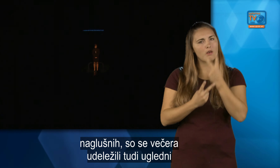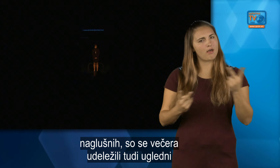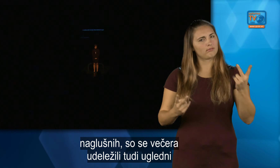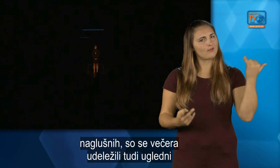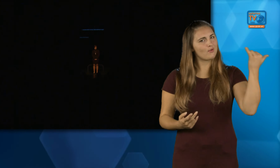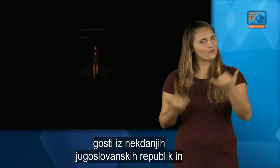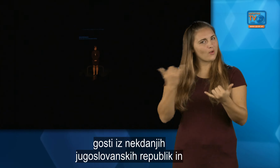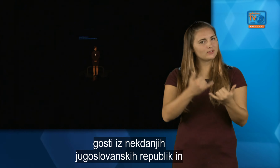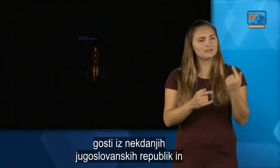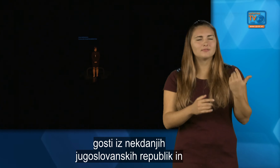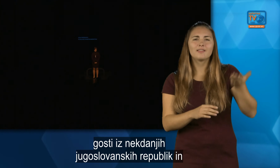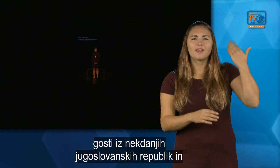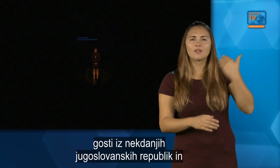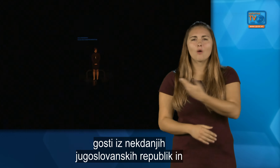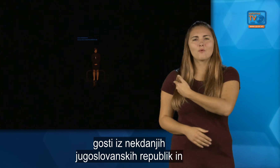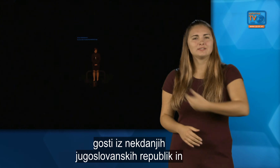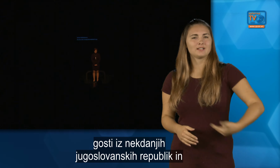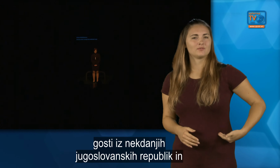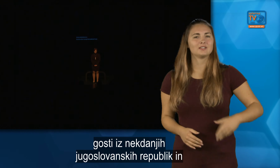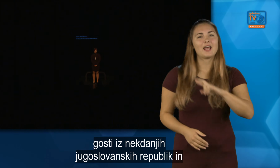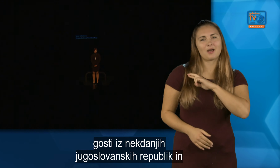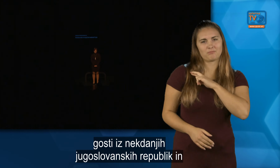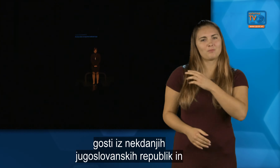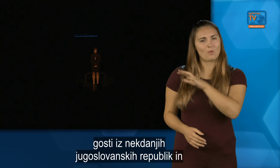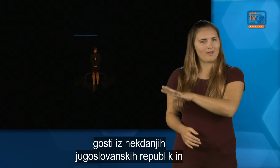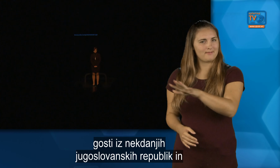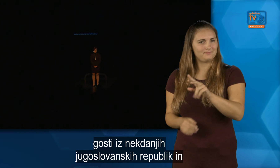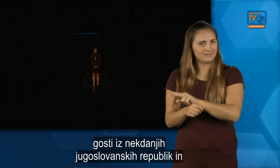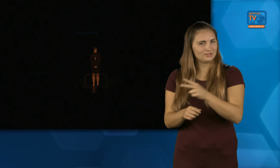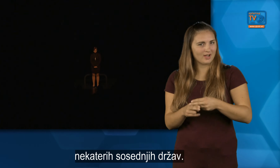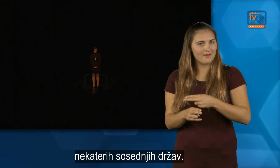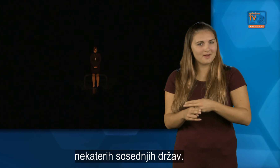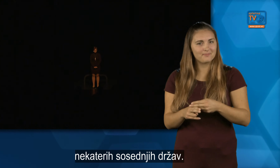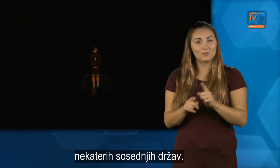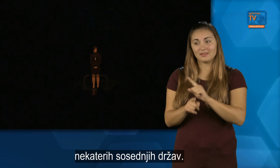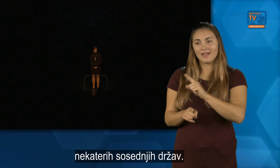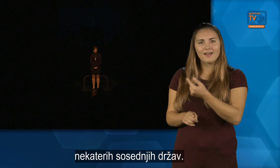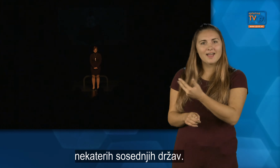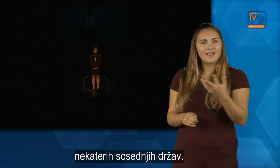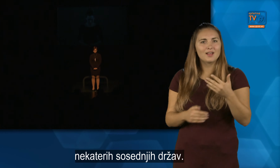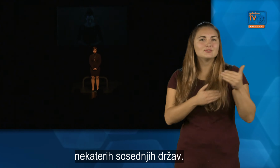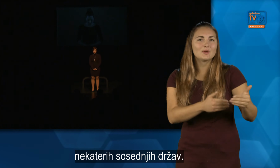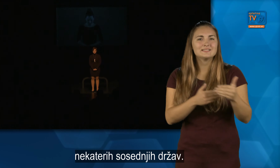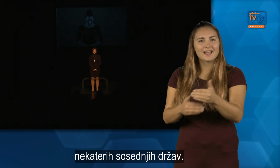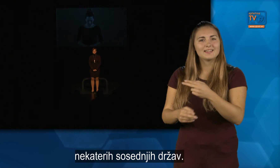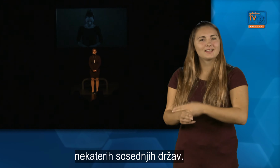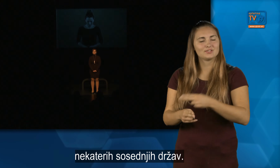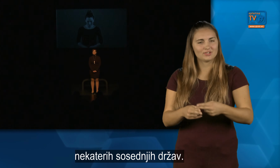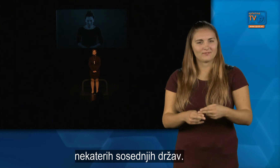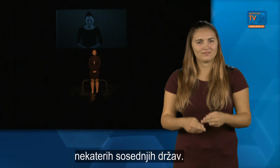iz nekdanjih jugoslovanskih republik in nekaterih drugih sosednjih držav.